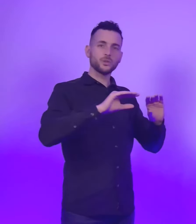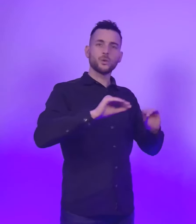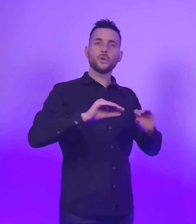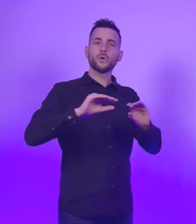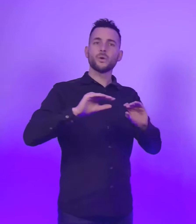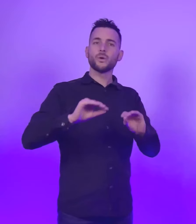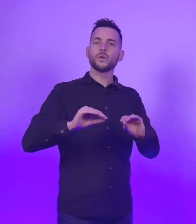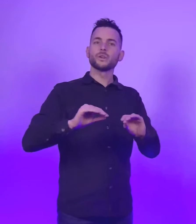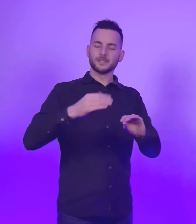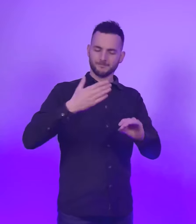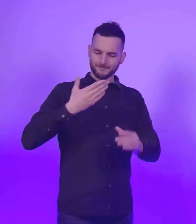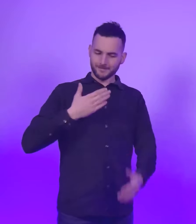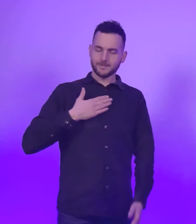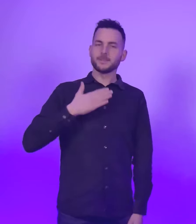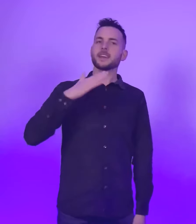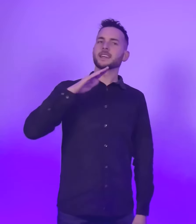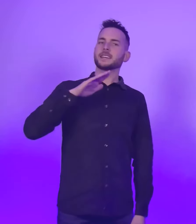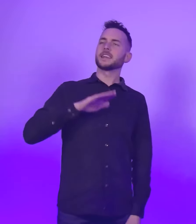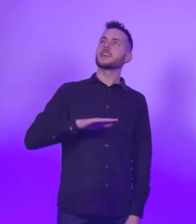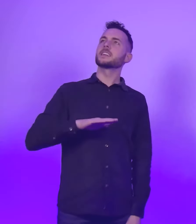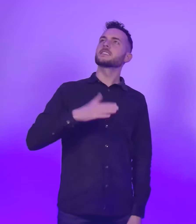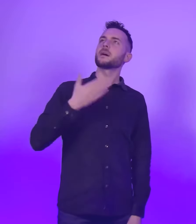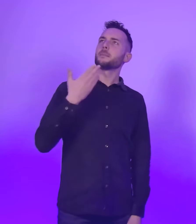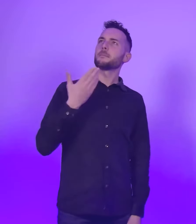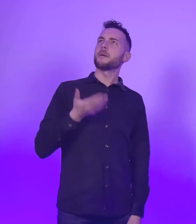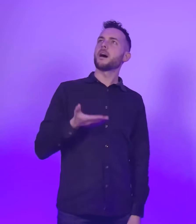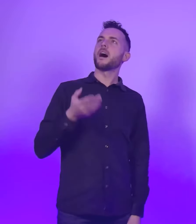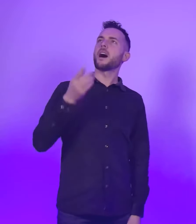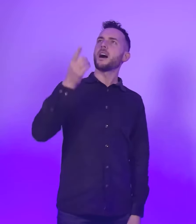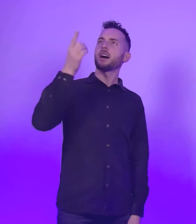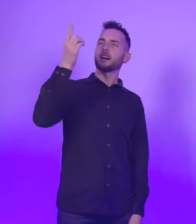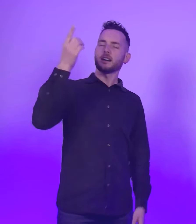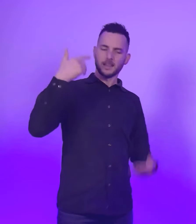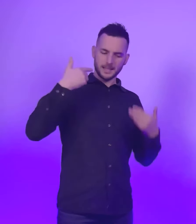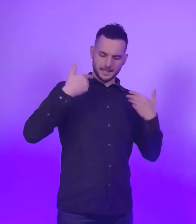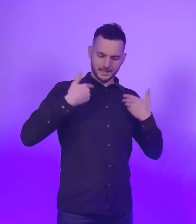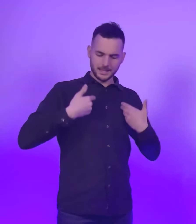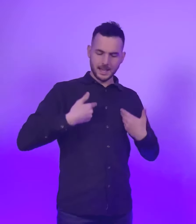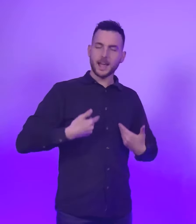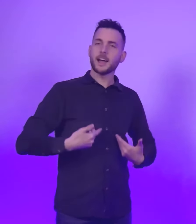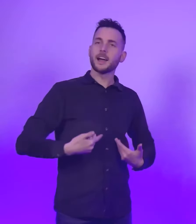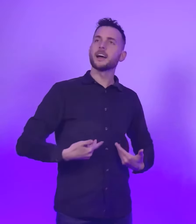doe, een kind van u te